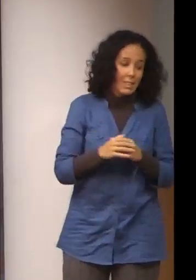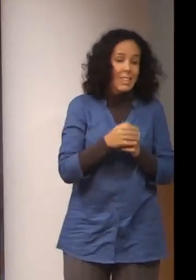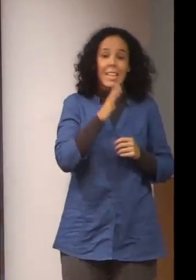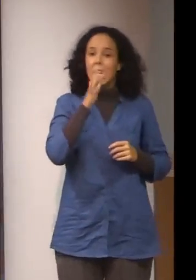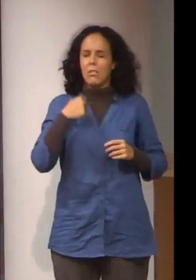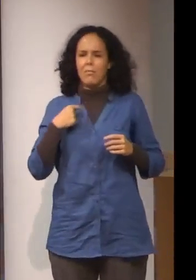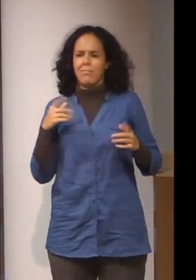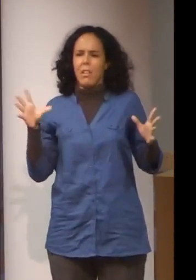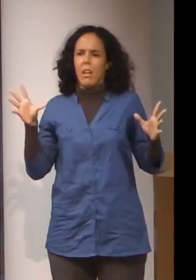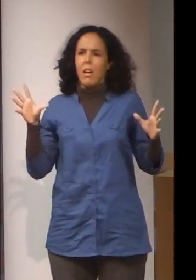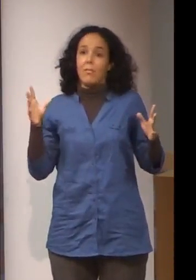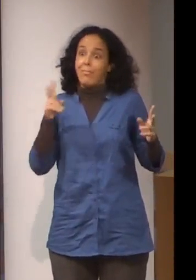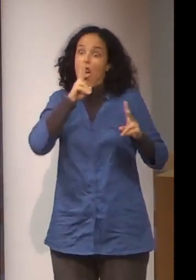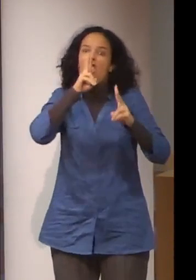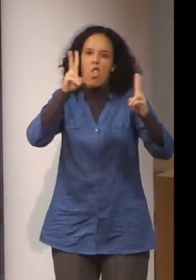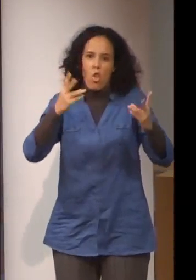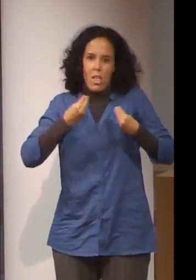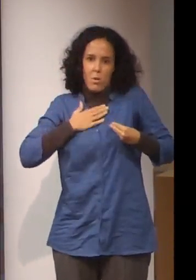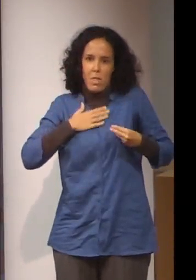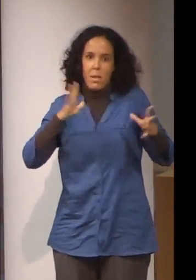Evidentemente al principio fue muy costoso.